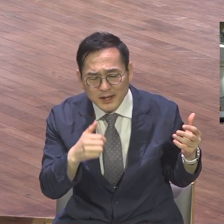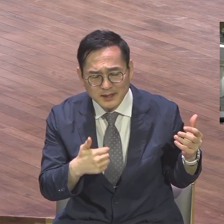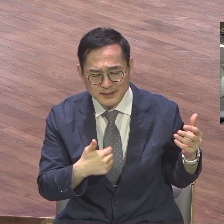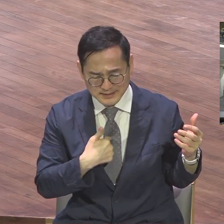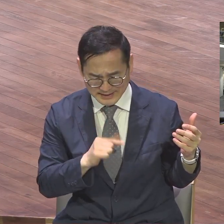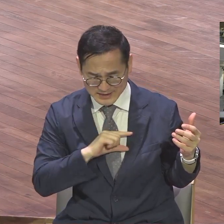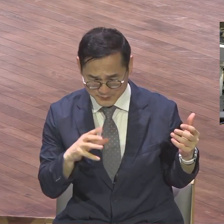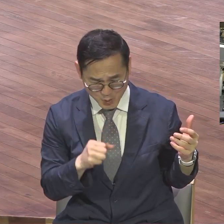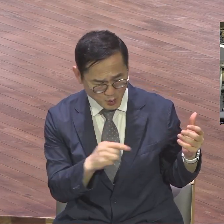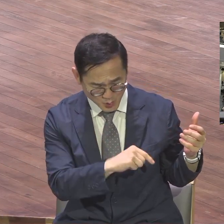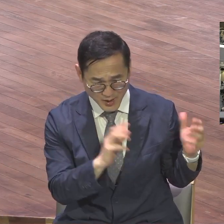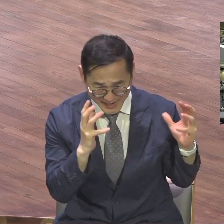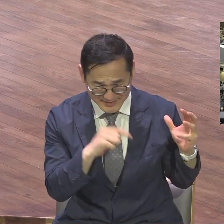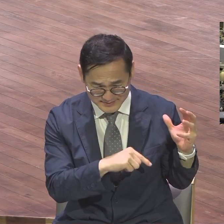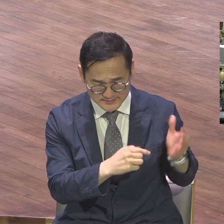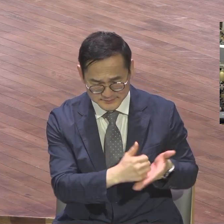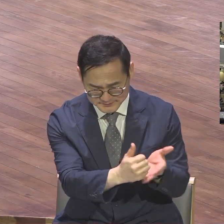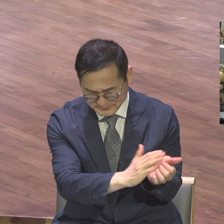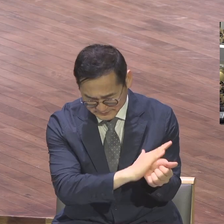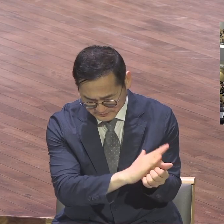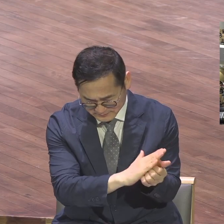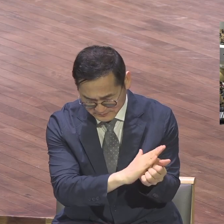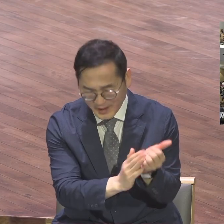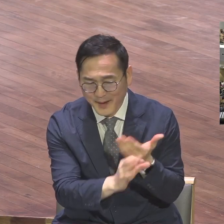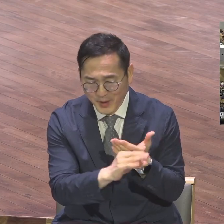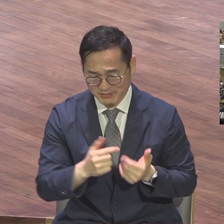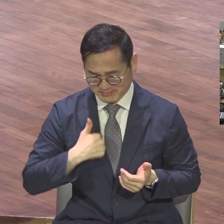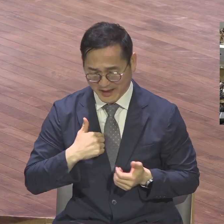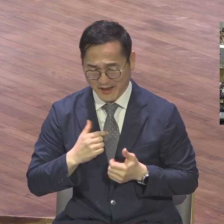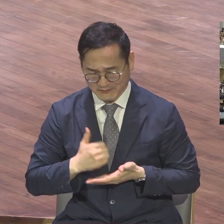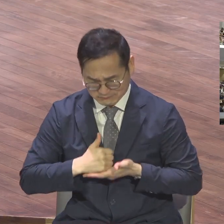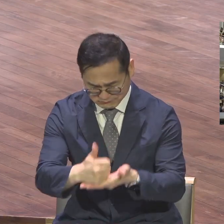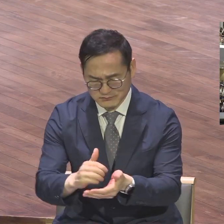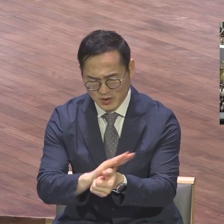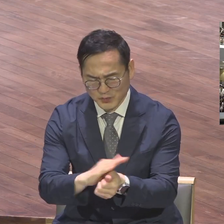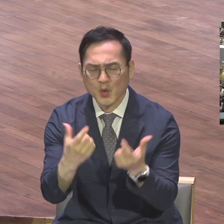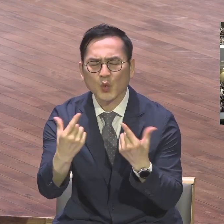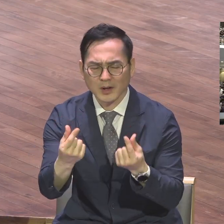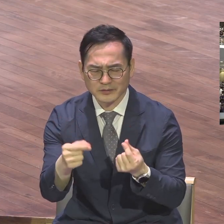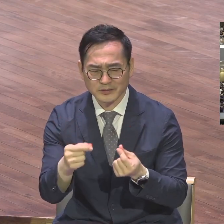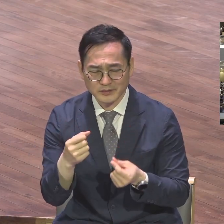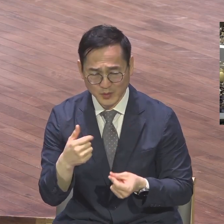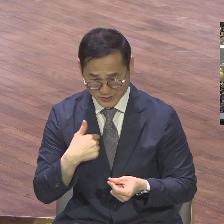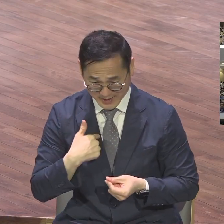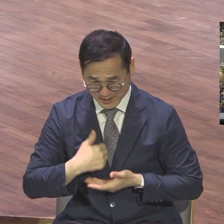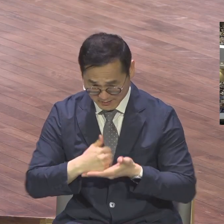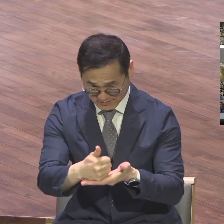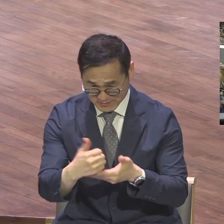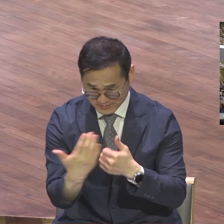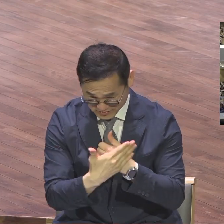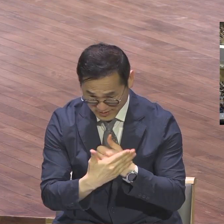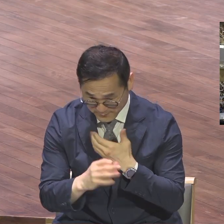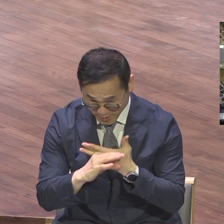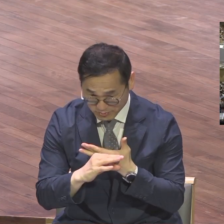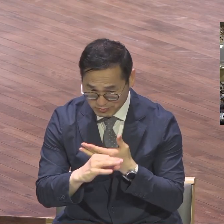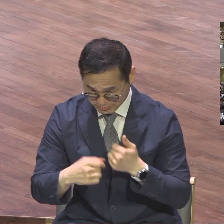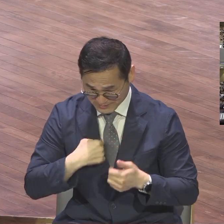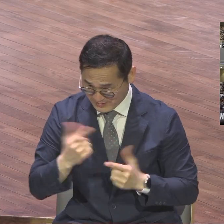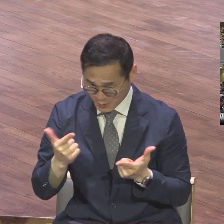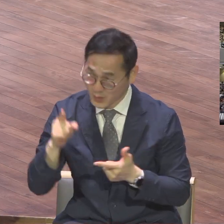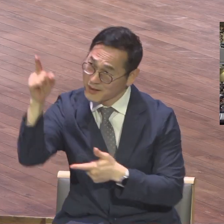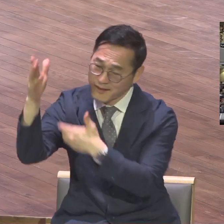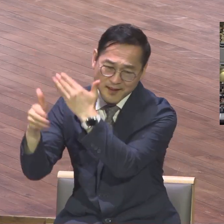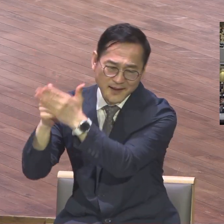이름으로 이런 어린아이 하나를 영접하면 곧 나를 영접함이요 누구든지 나를 영접하면 나를 영접함이